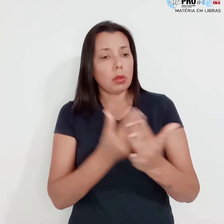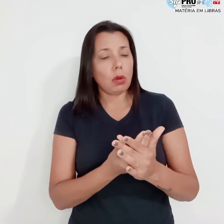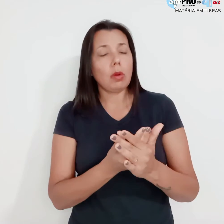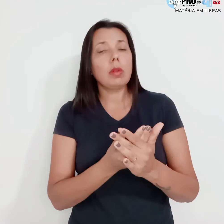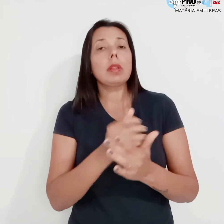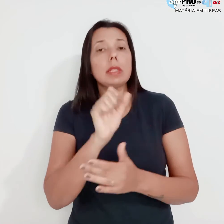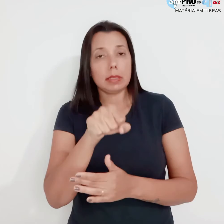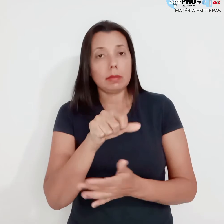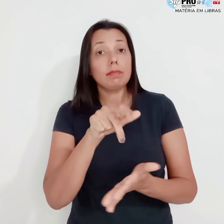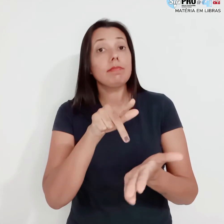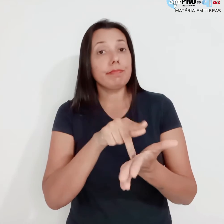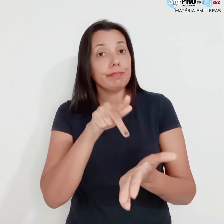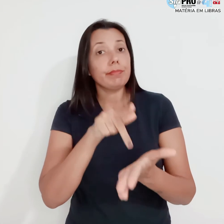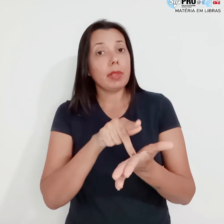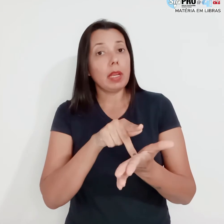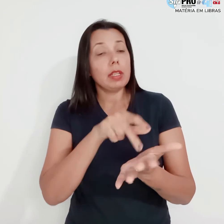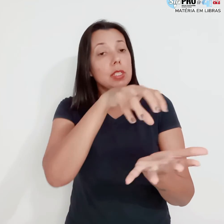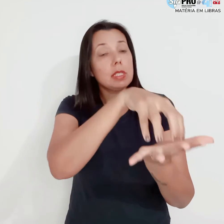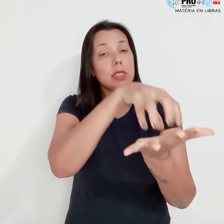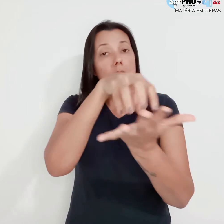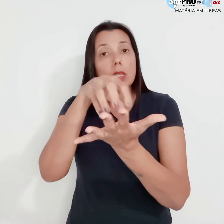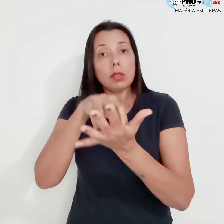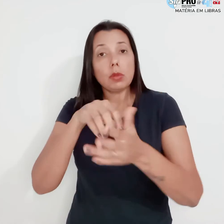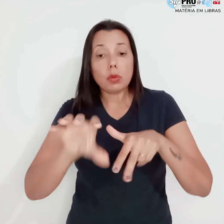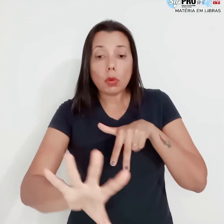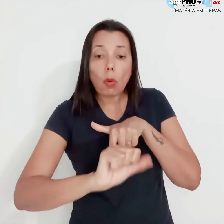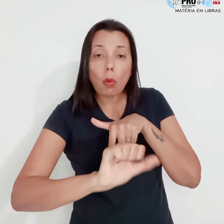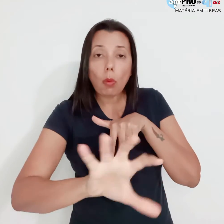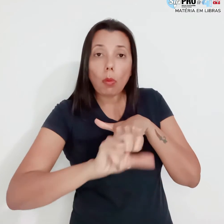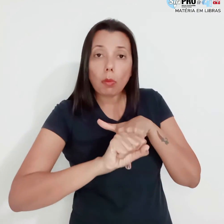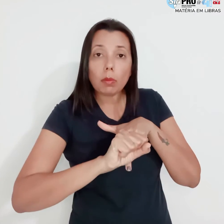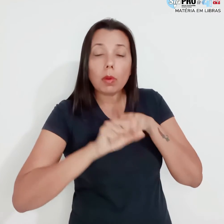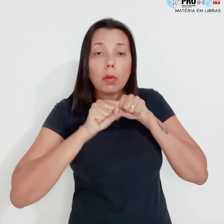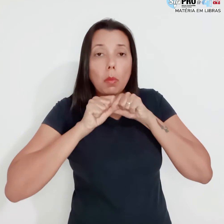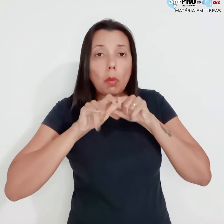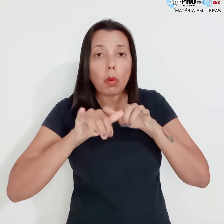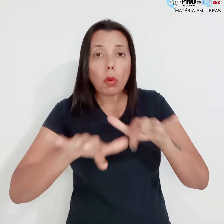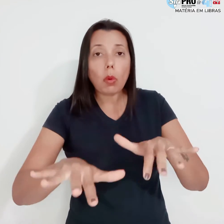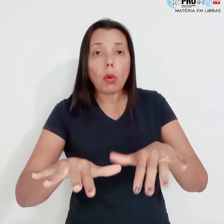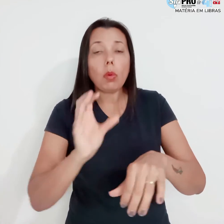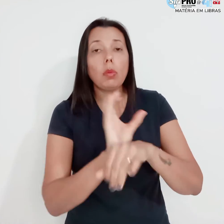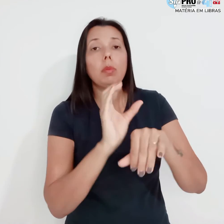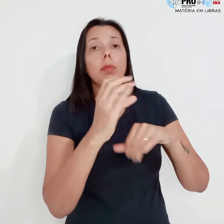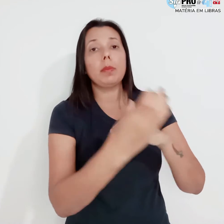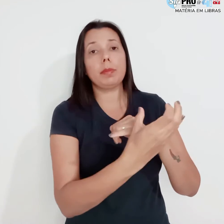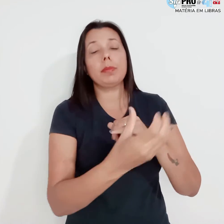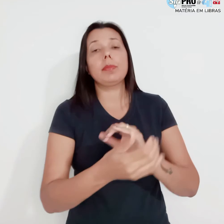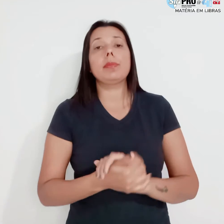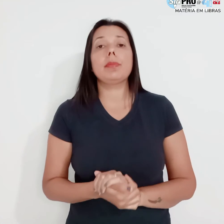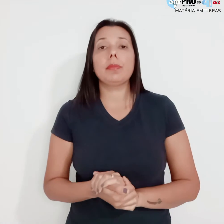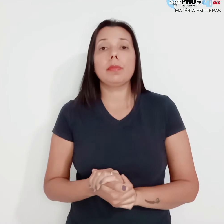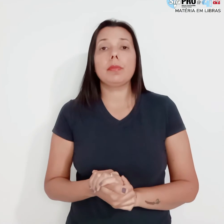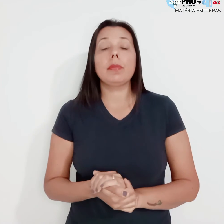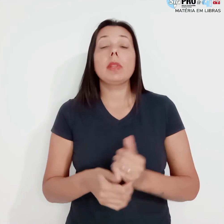são, sim, centros de contaminação e disseminação do novo coronavírus. Estamos